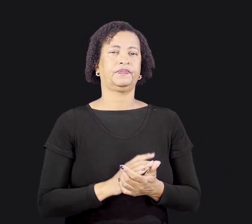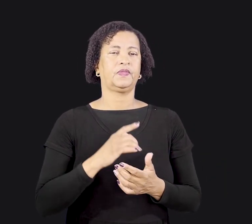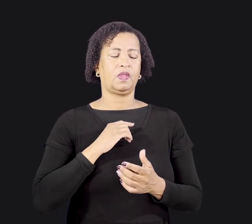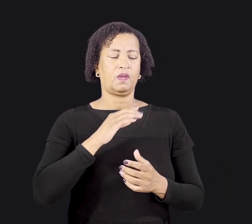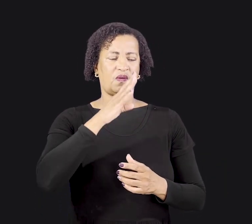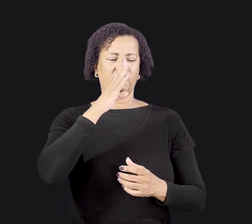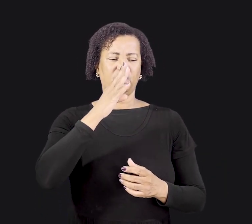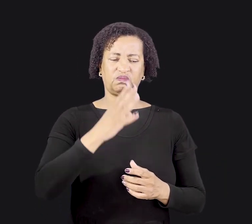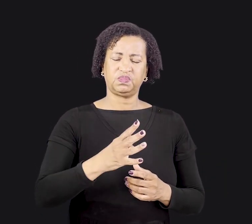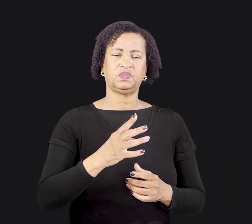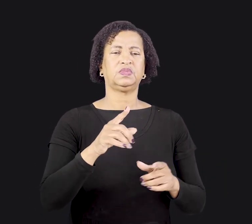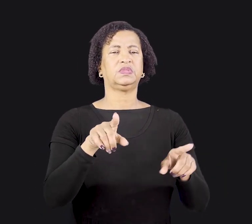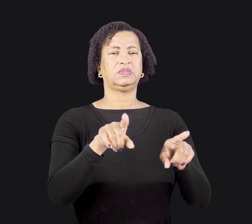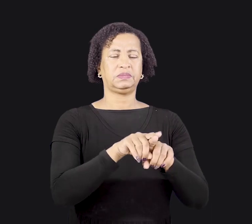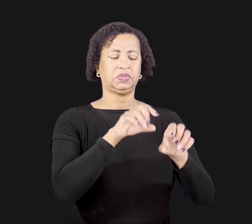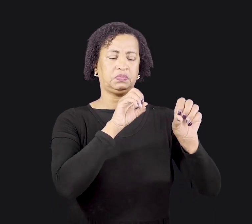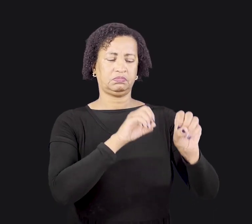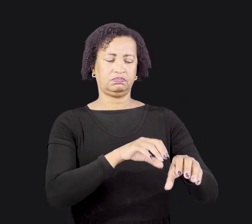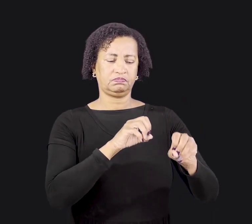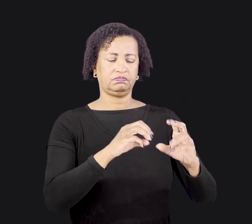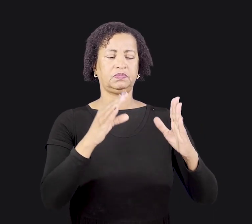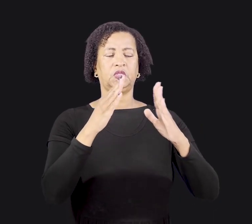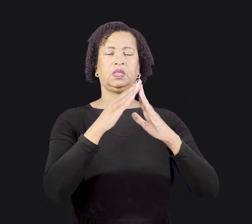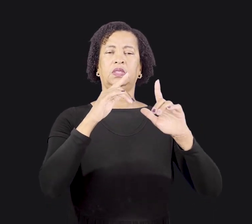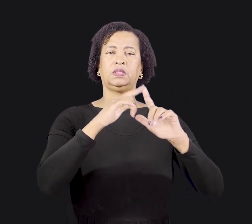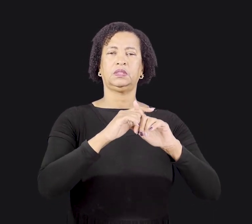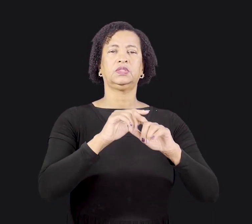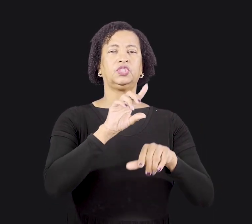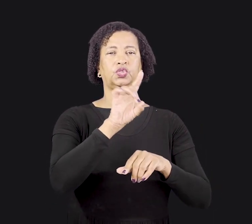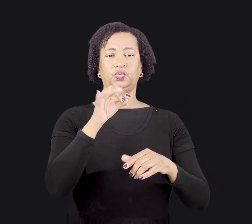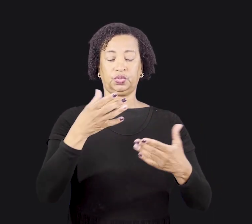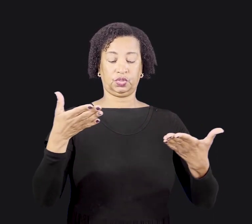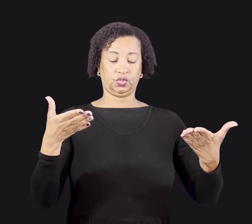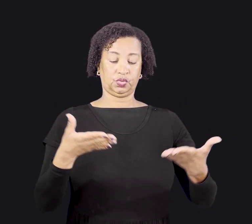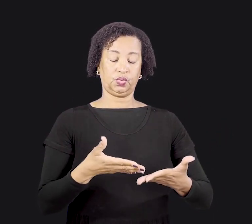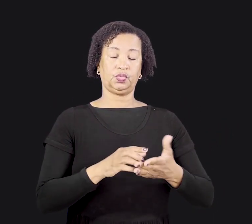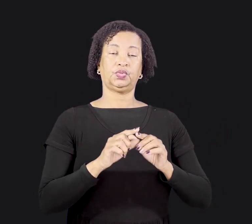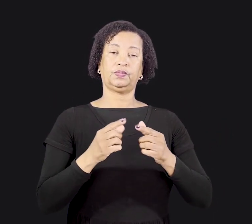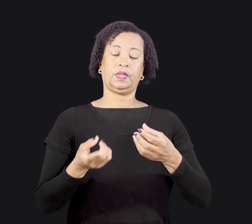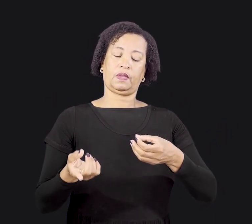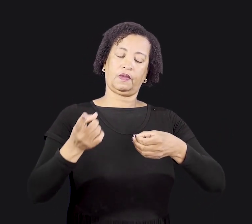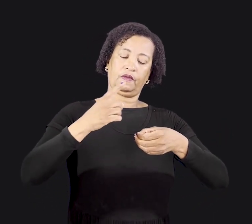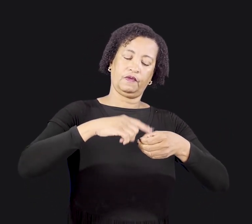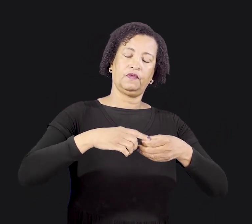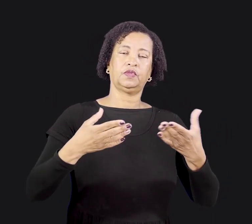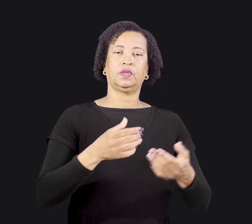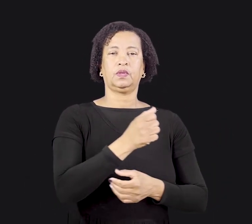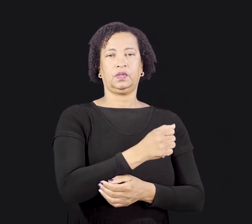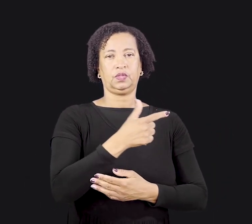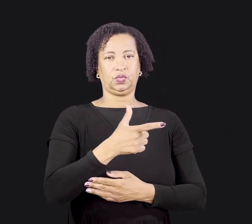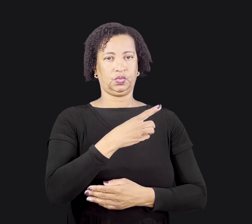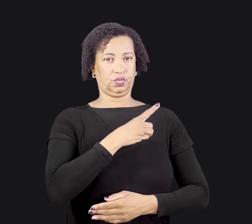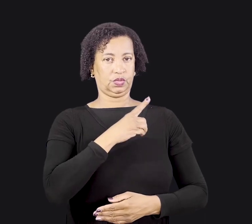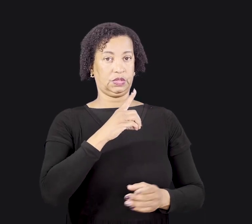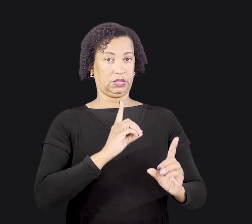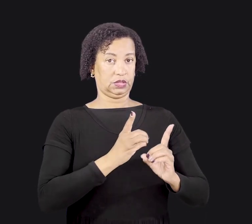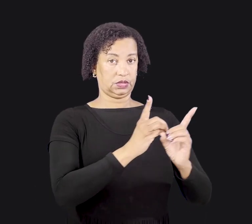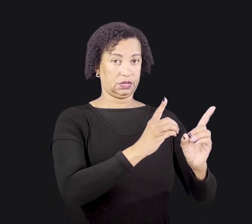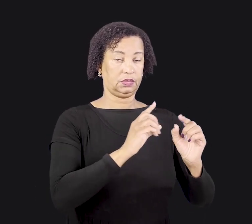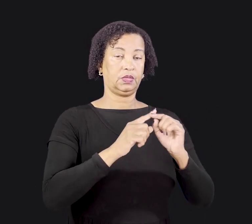acusação da mensagem e do ensino da igreja dos nossos dias. Mas vamos voltar aos 12 discípulos, porque há muito que aprender